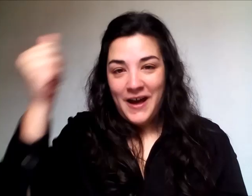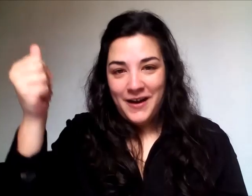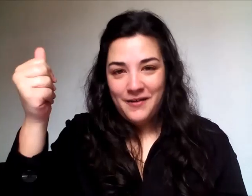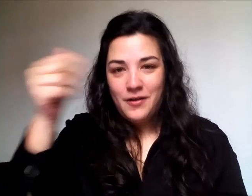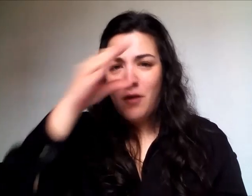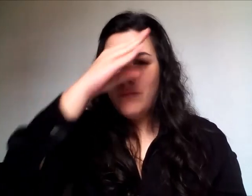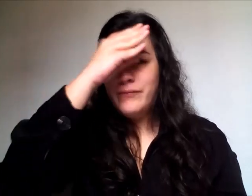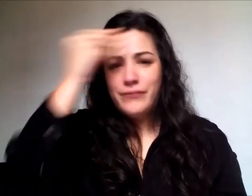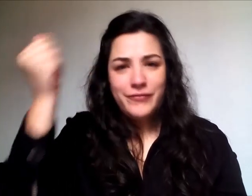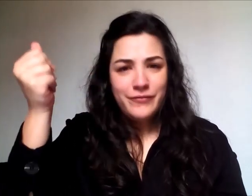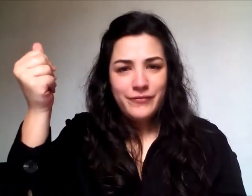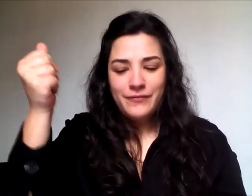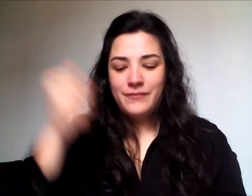Olvidar.